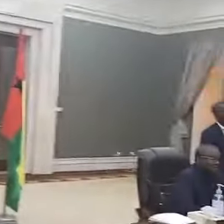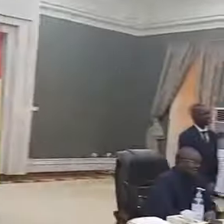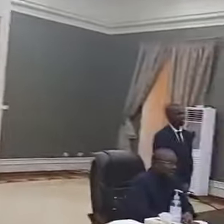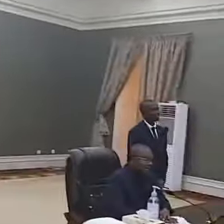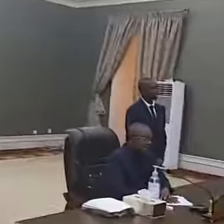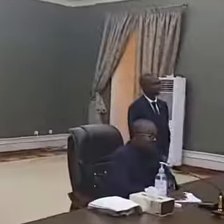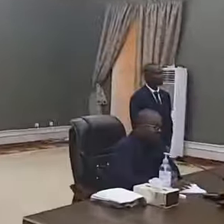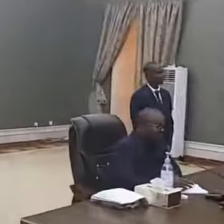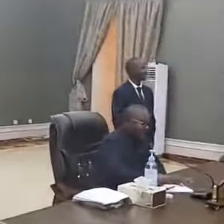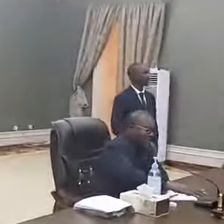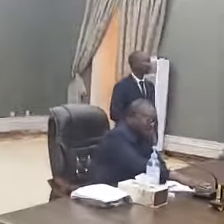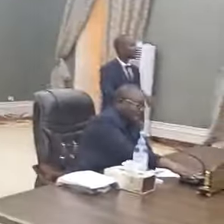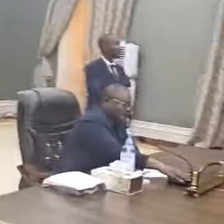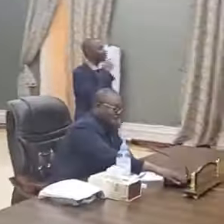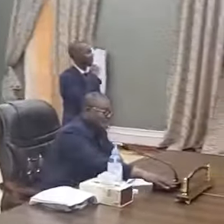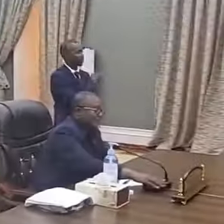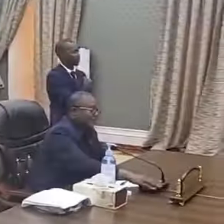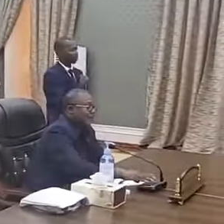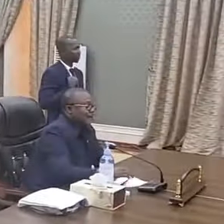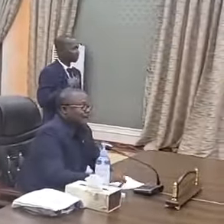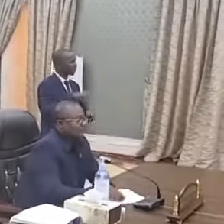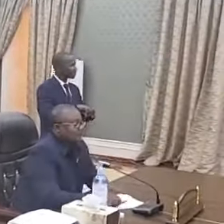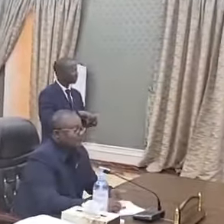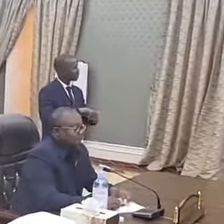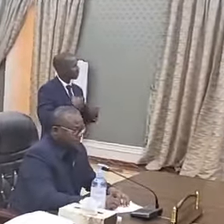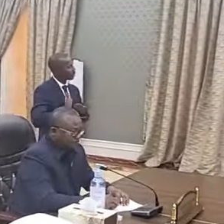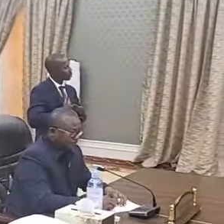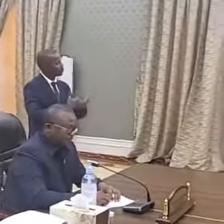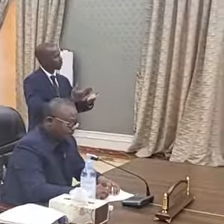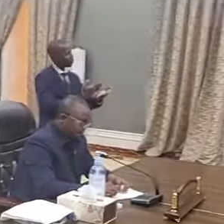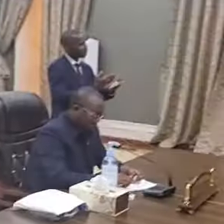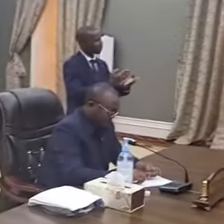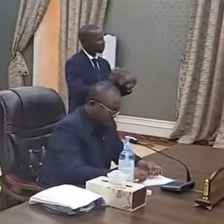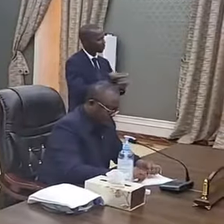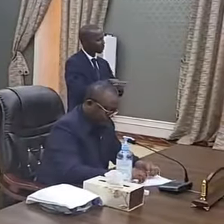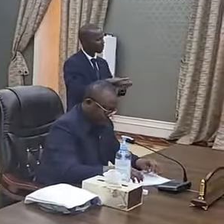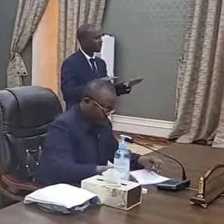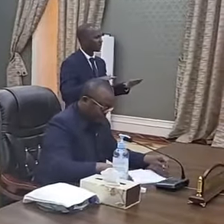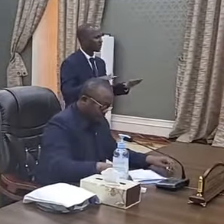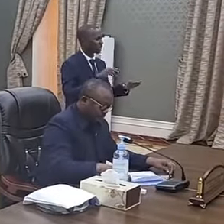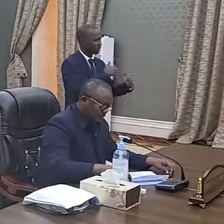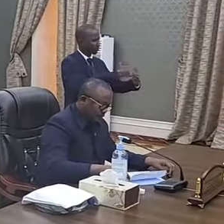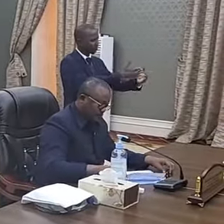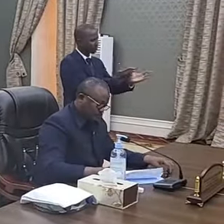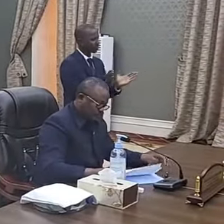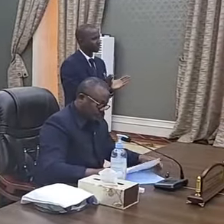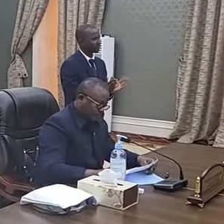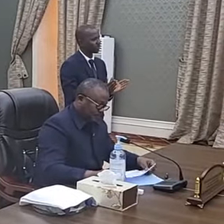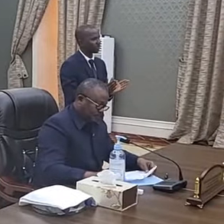Senhoras e senhores, vamos terminar esta cerimónia com a